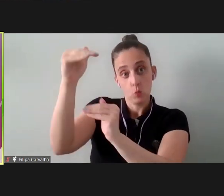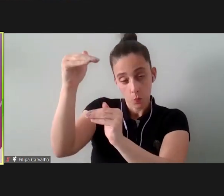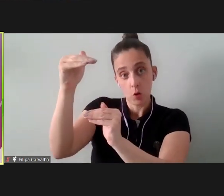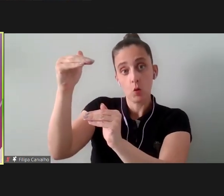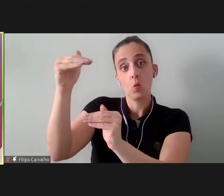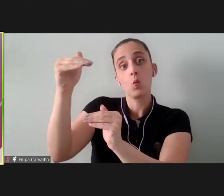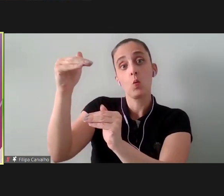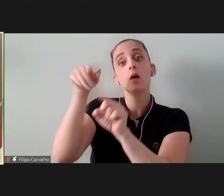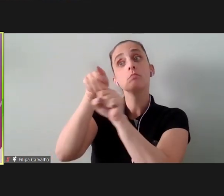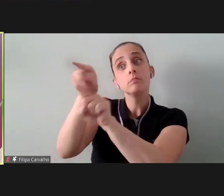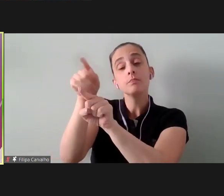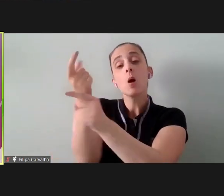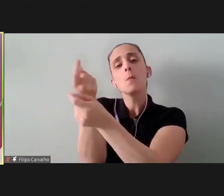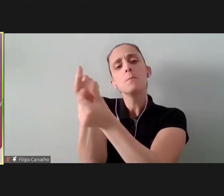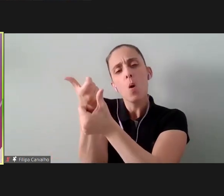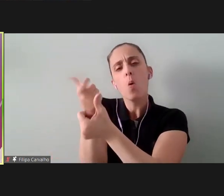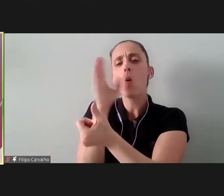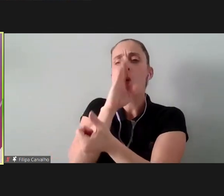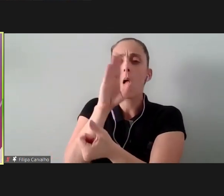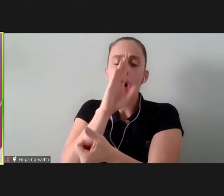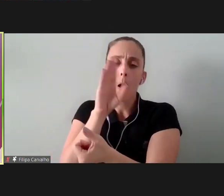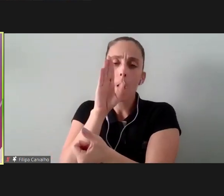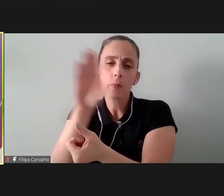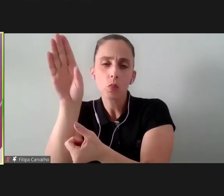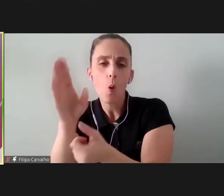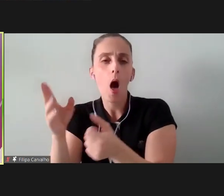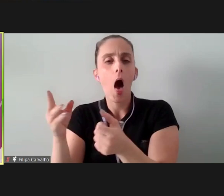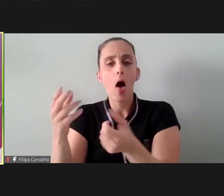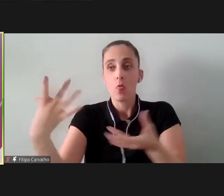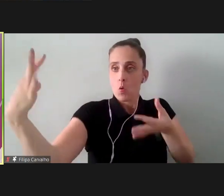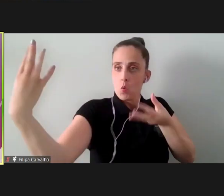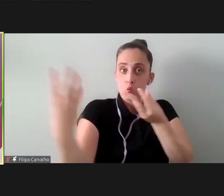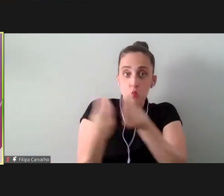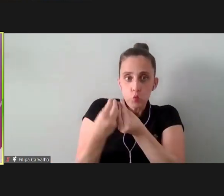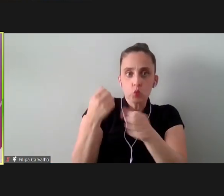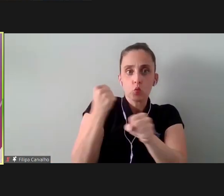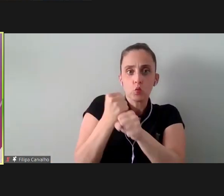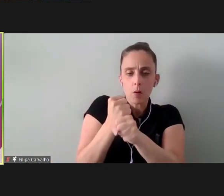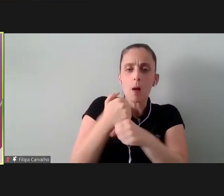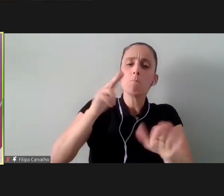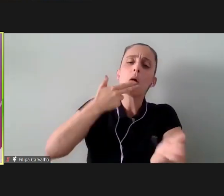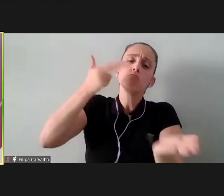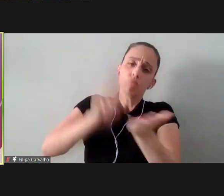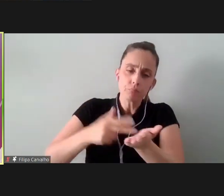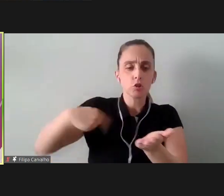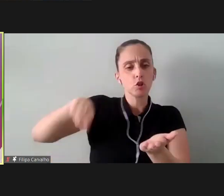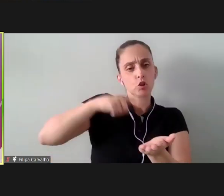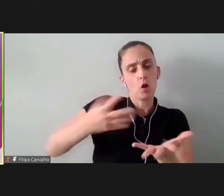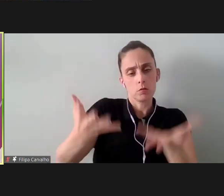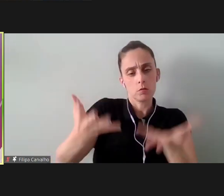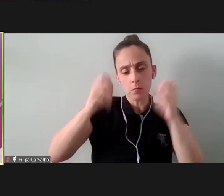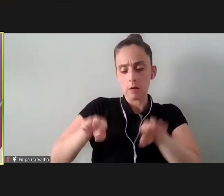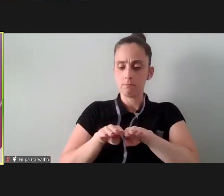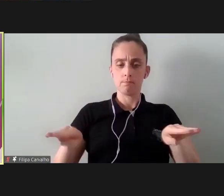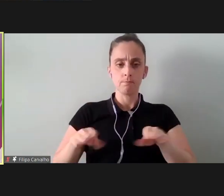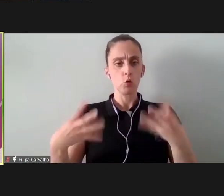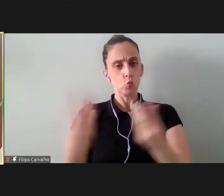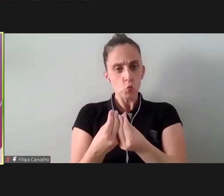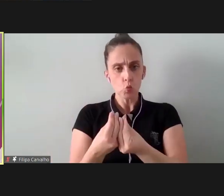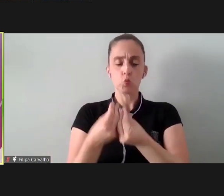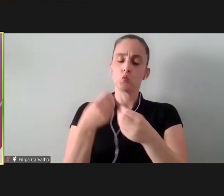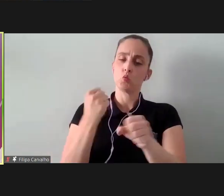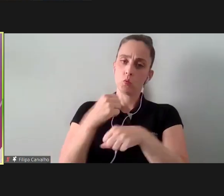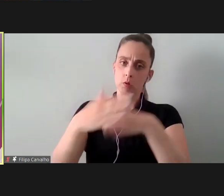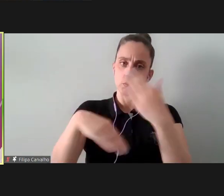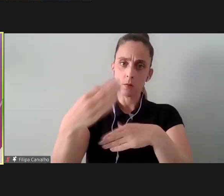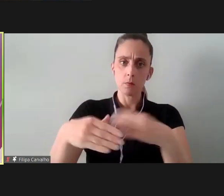pouco habituadas a convergir e a construir em conjunto, se sentam para co-criar, não apenas entre elas, mas também com os